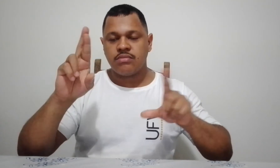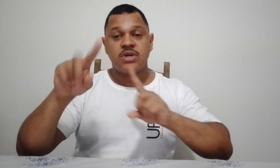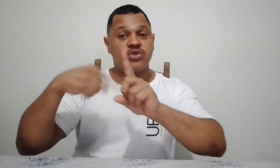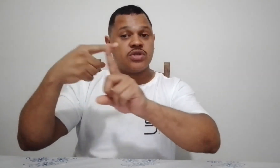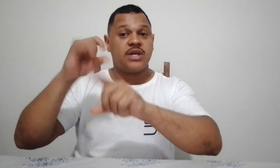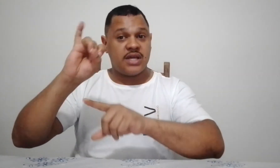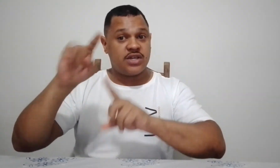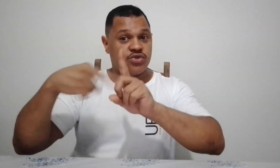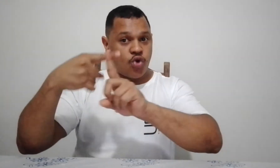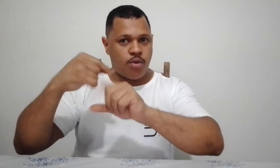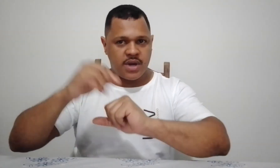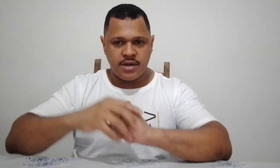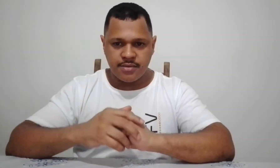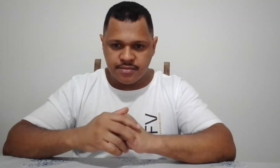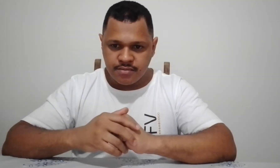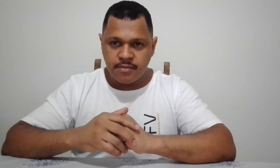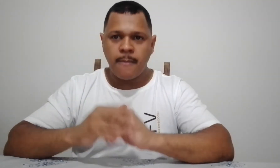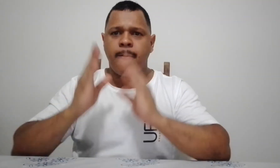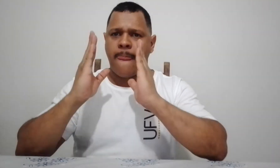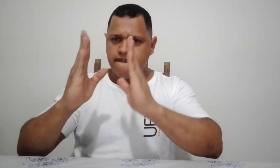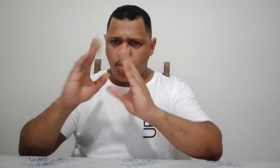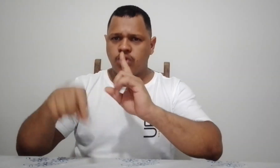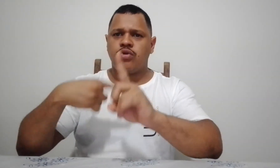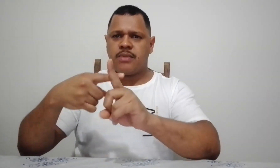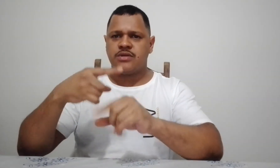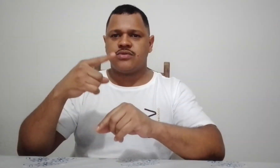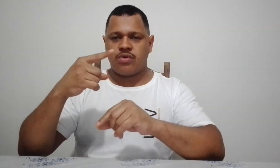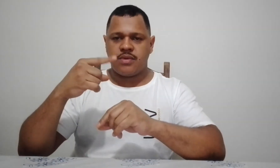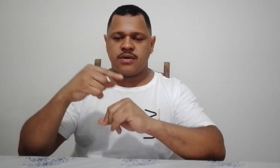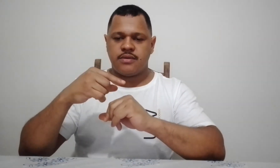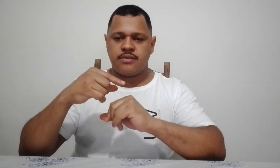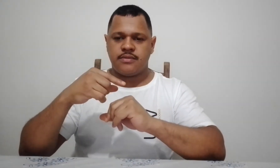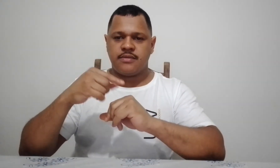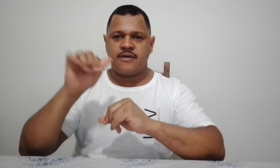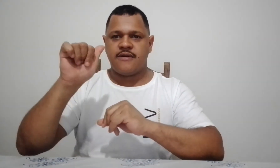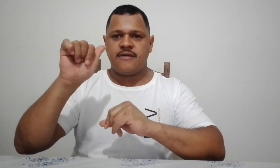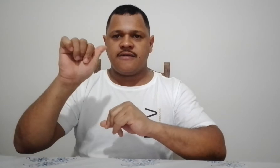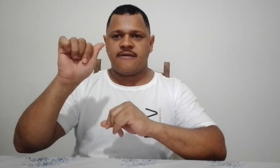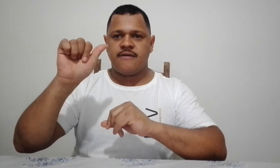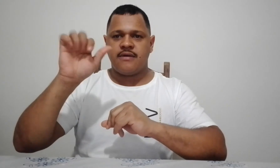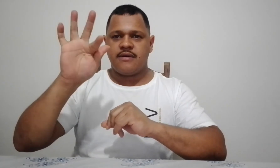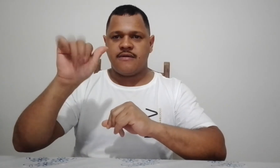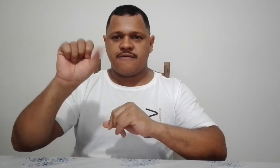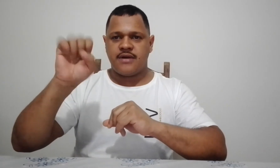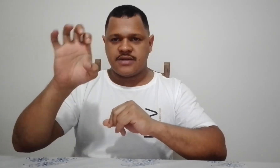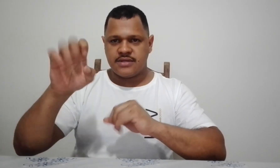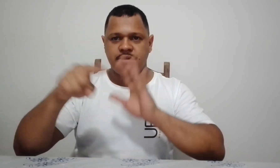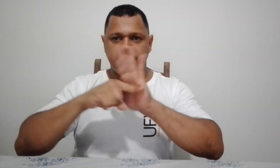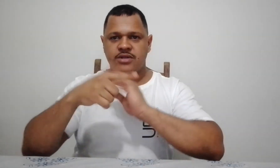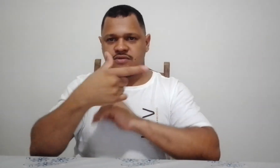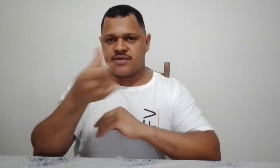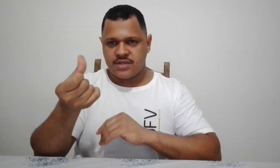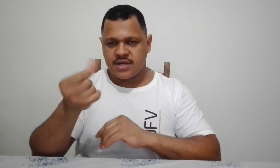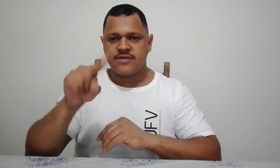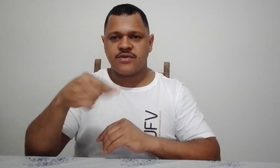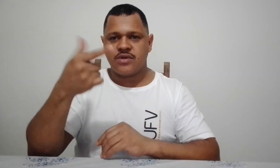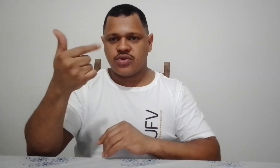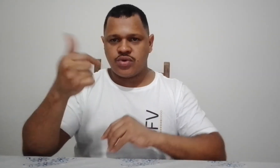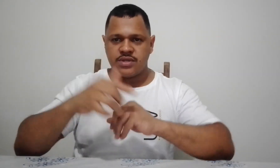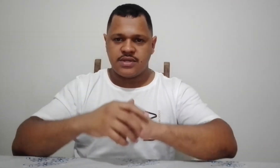ele tem módulo I soma, fase menos 26,12. Então, esse fasor